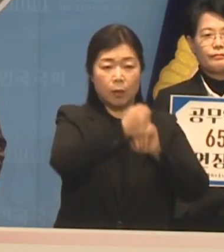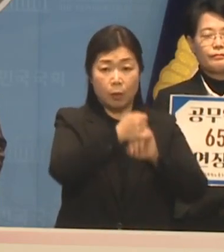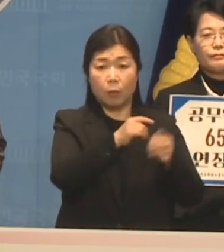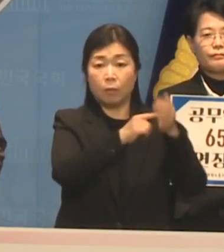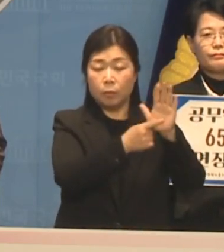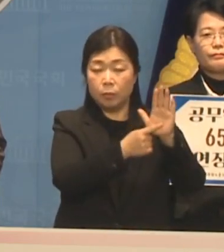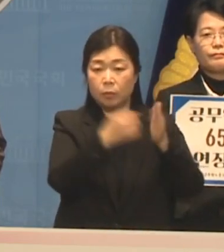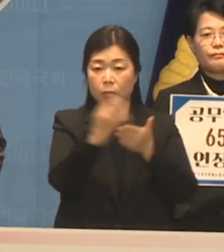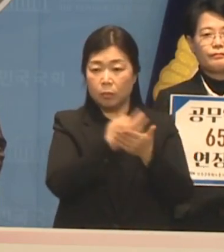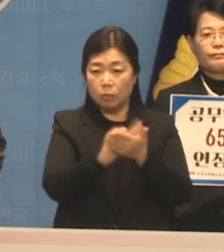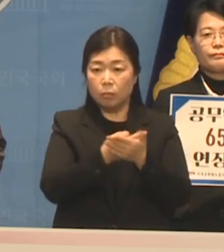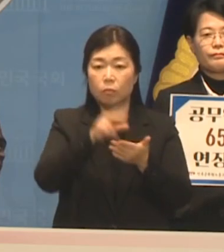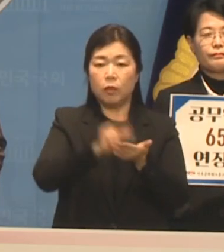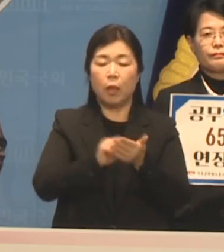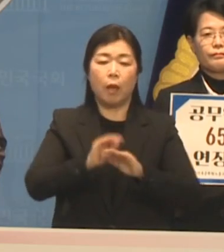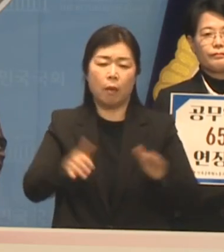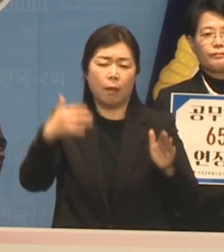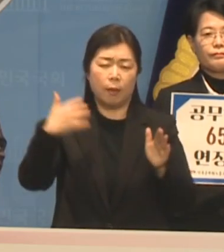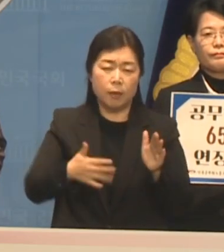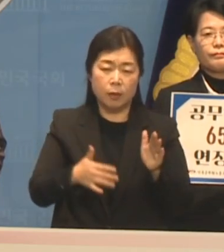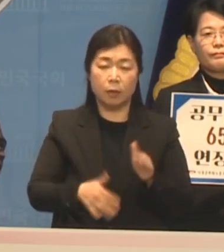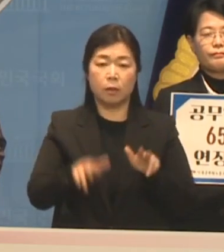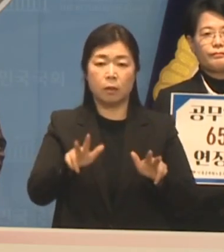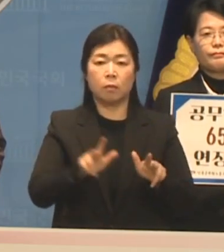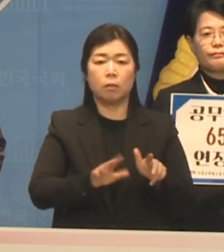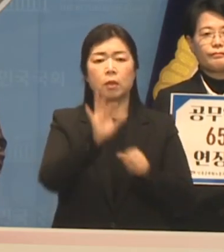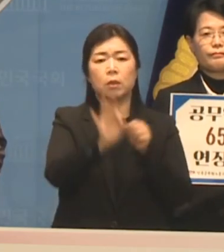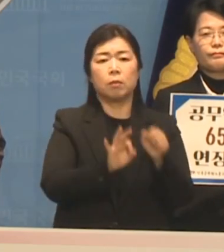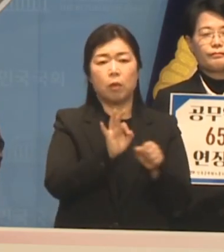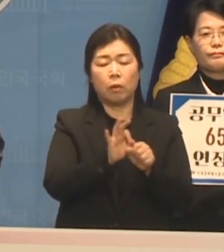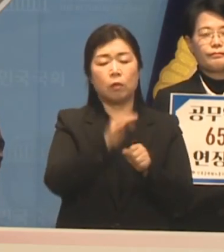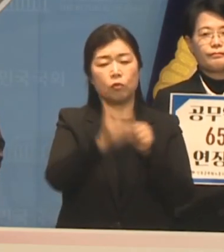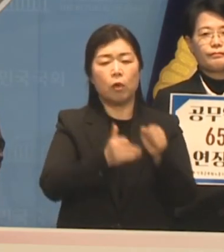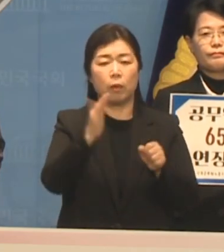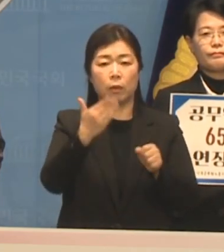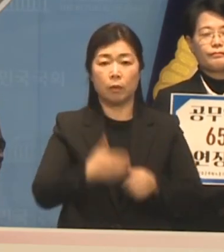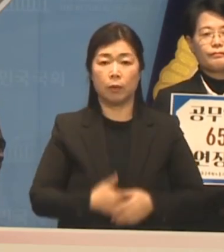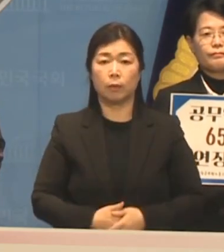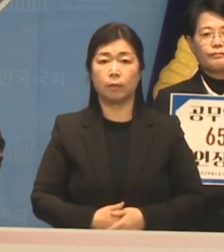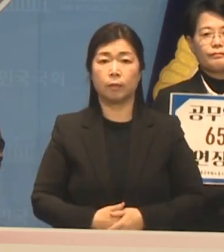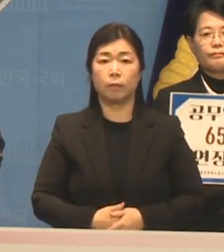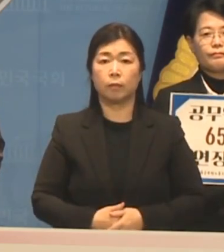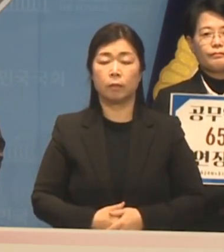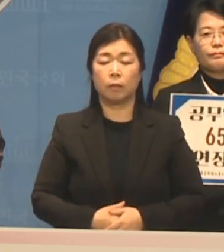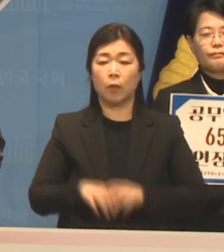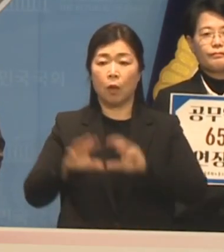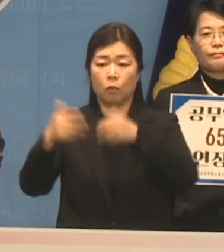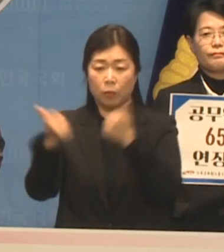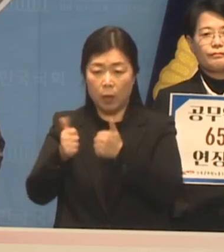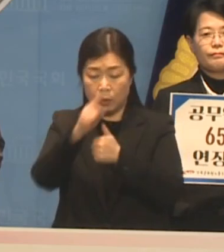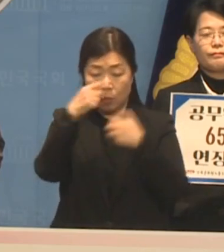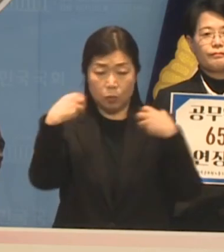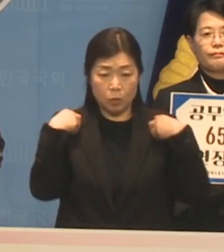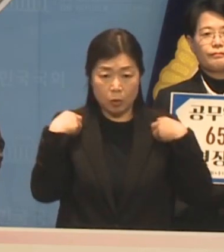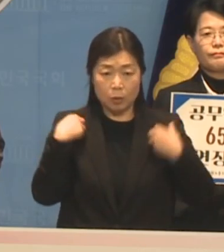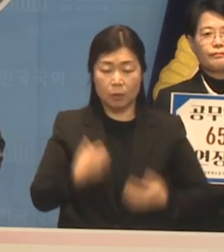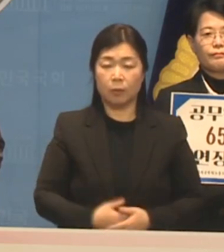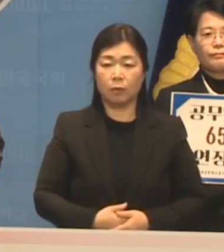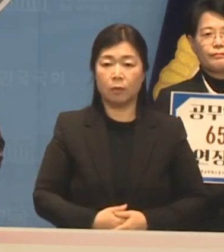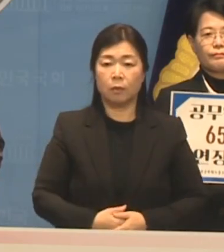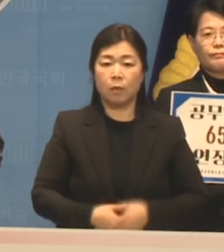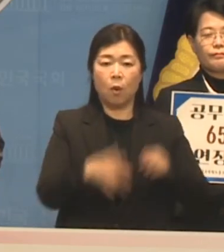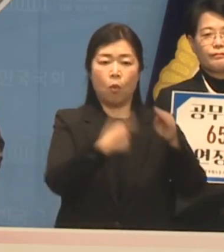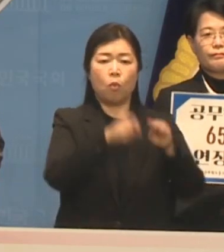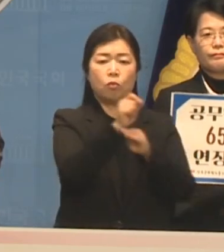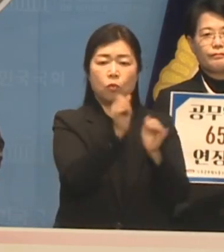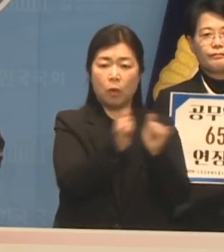대책이 한 발짝도 나가지 못하고 방치된 지 벌써 9년이다. 국회와 정부는 공무원과 국민을 상대로 사기를